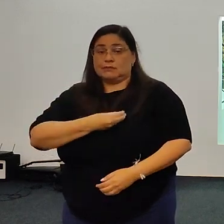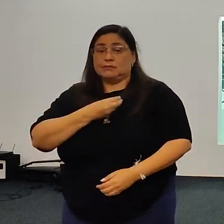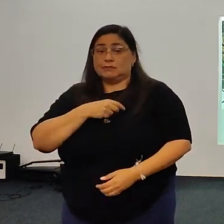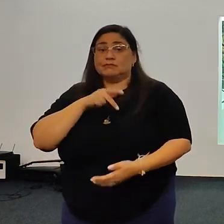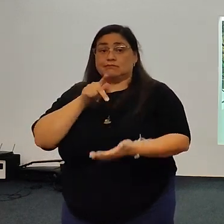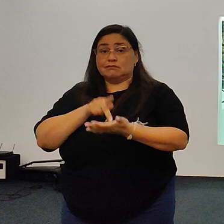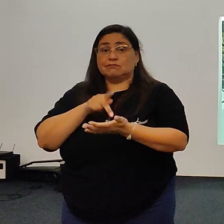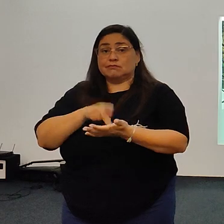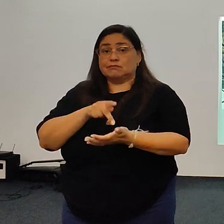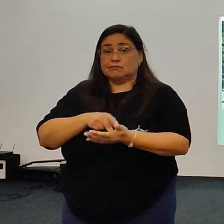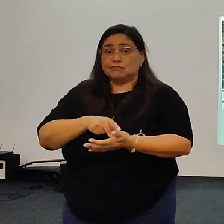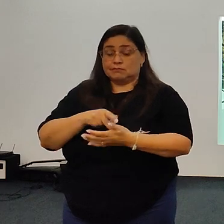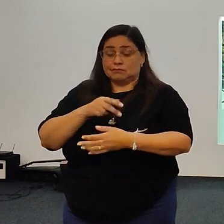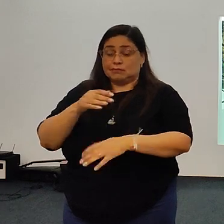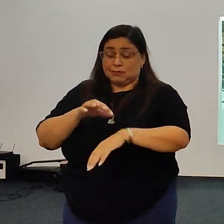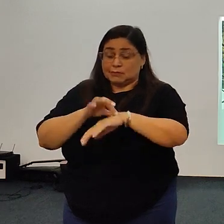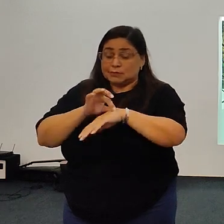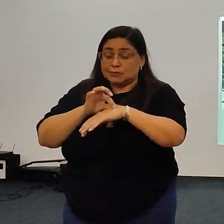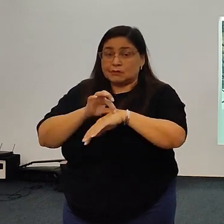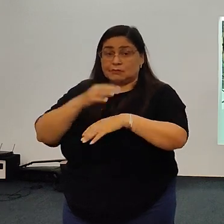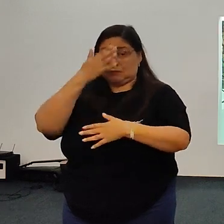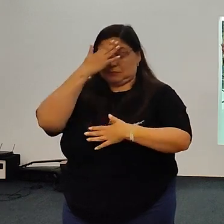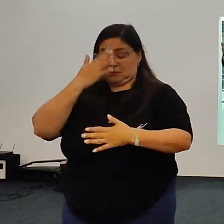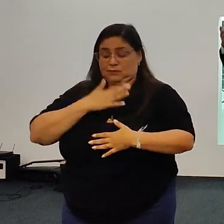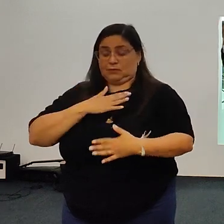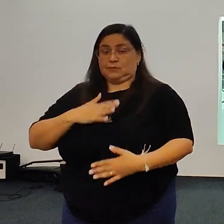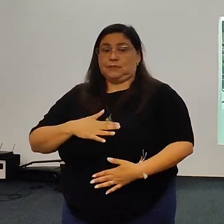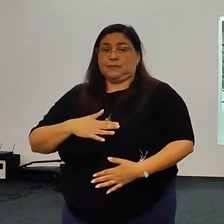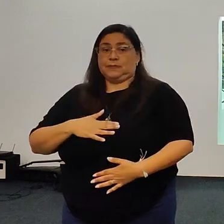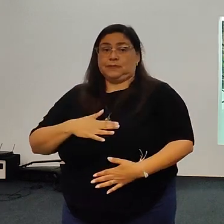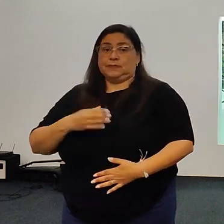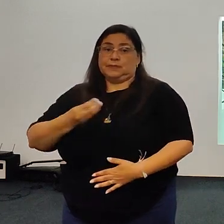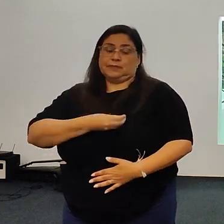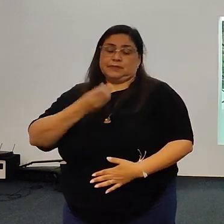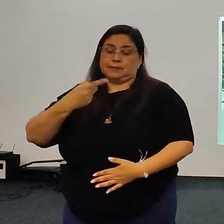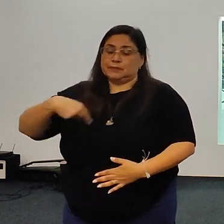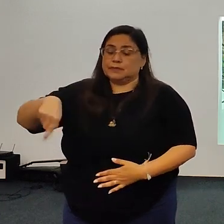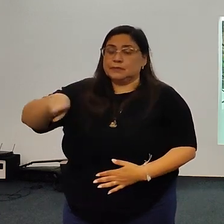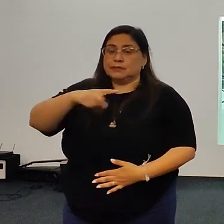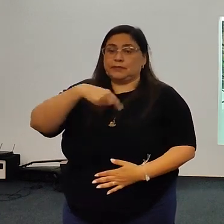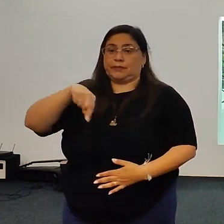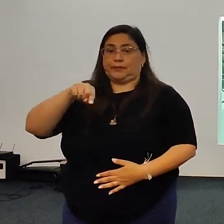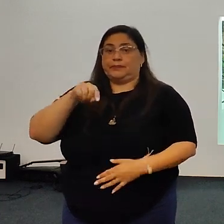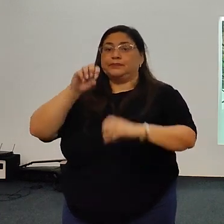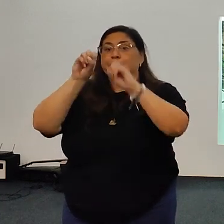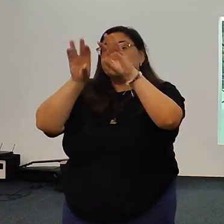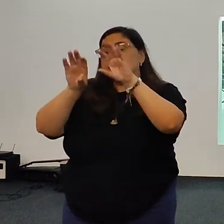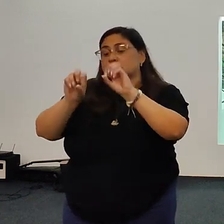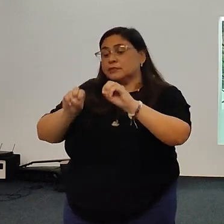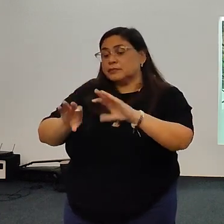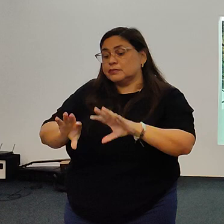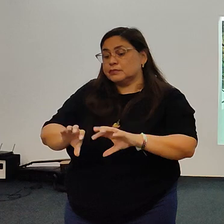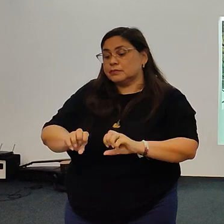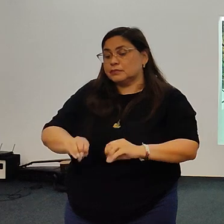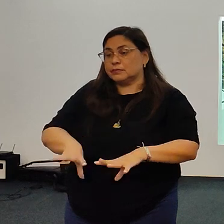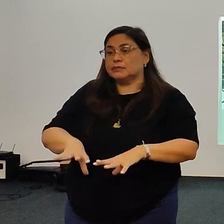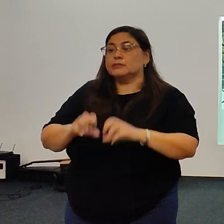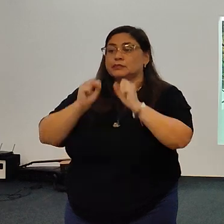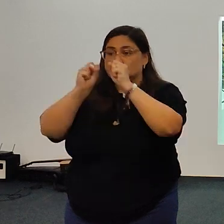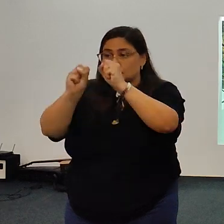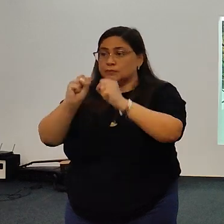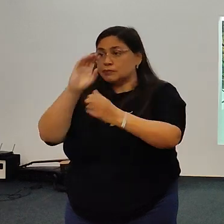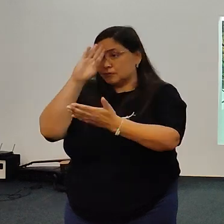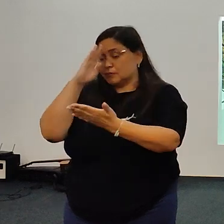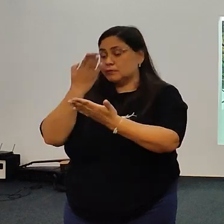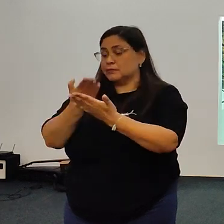de fato ele se fez carne, de fato ele habitou entre nós. E sabe o que isso nos ensina? Que de fato nós podemos